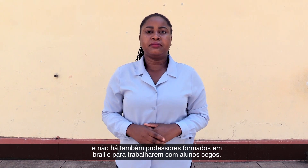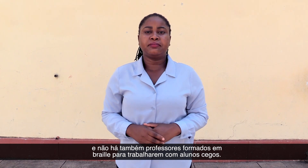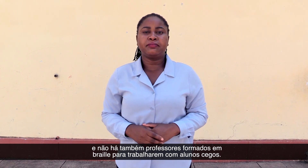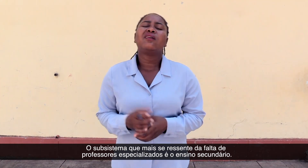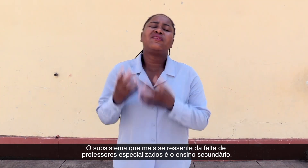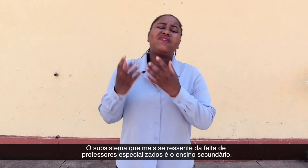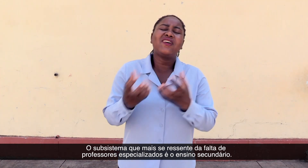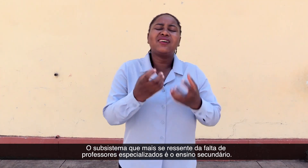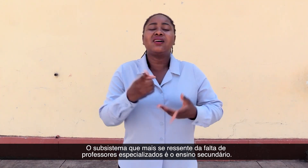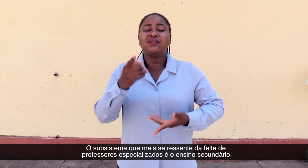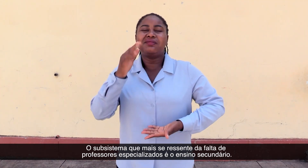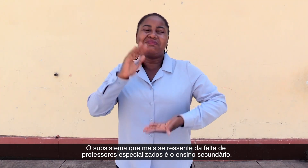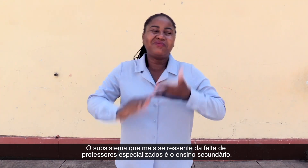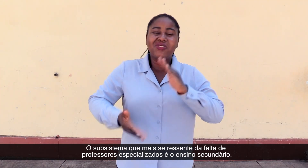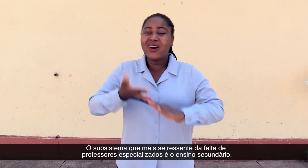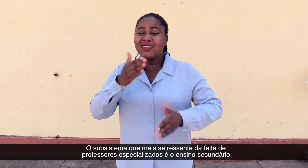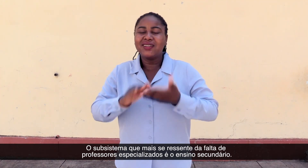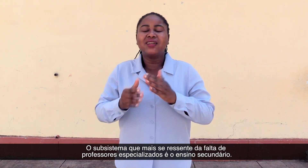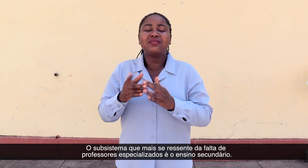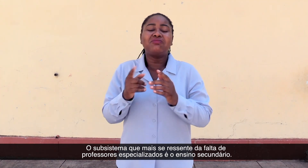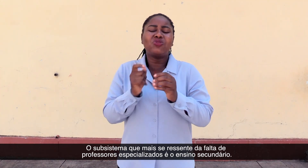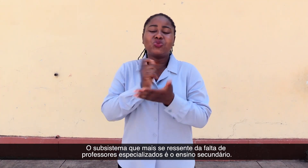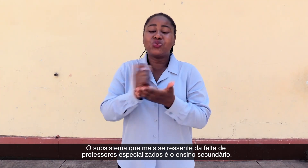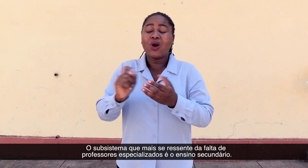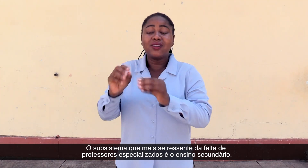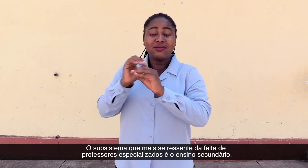cegos. O subsistema que mais se